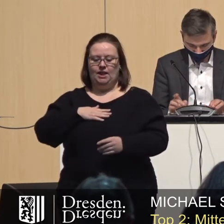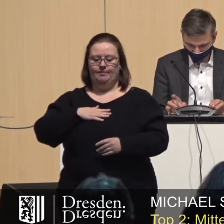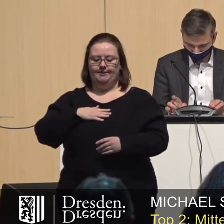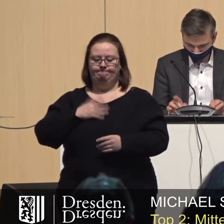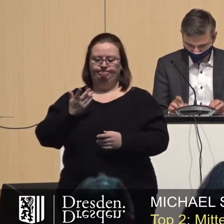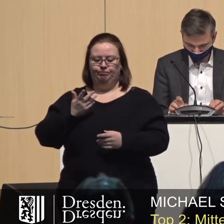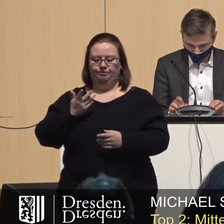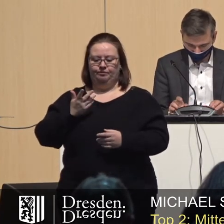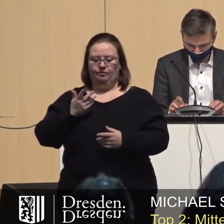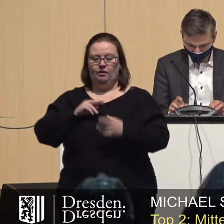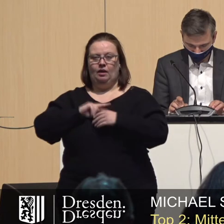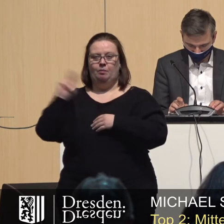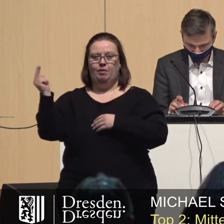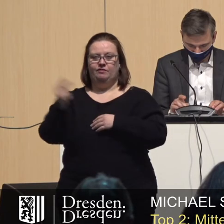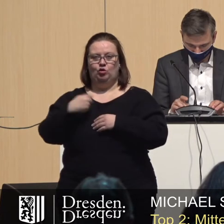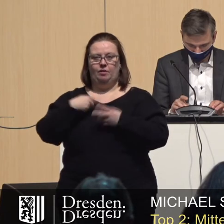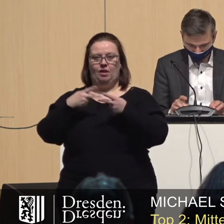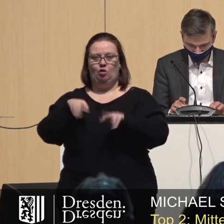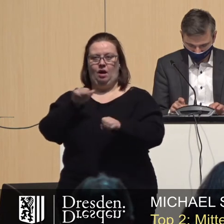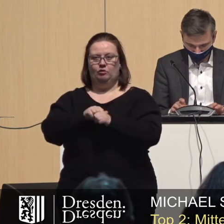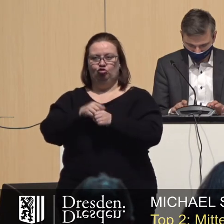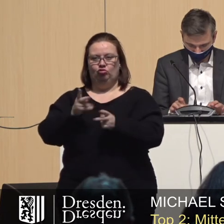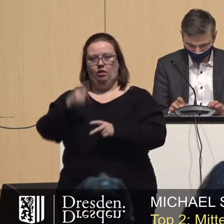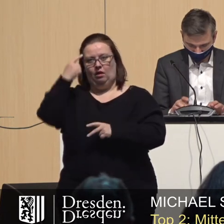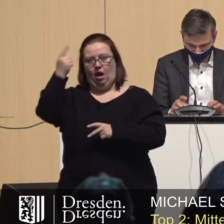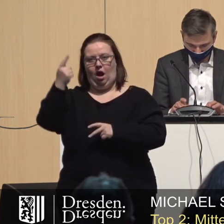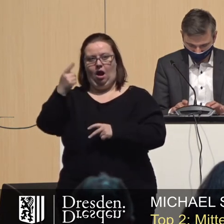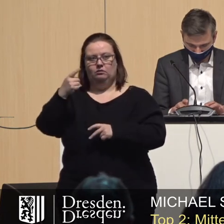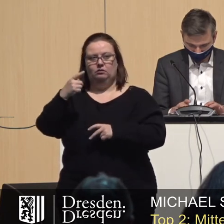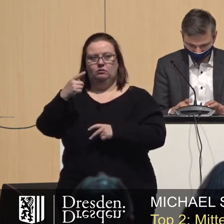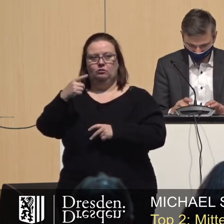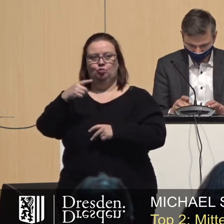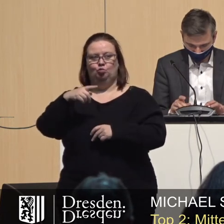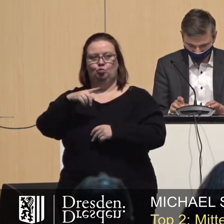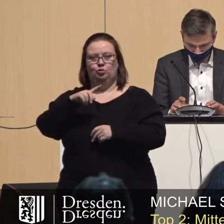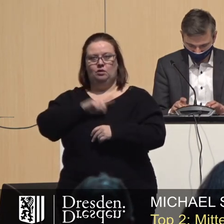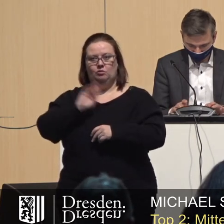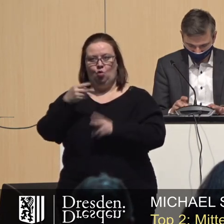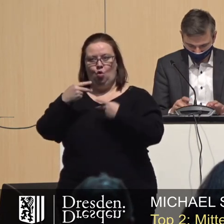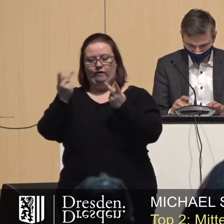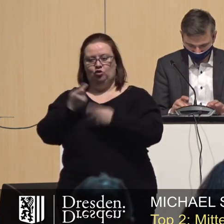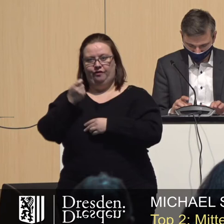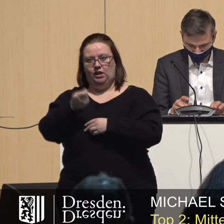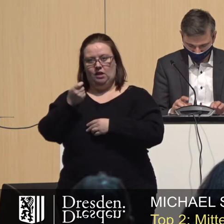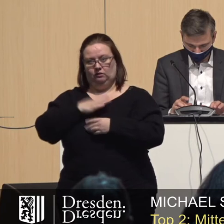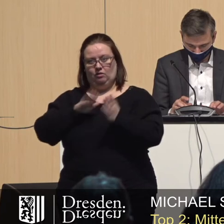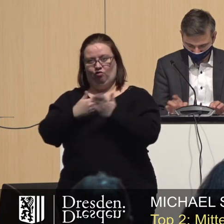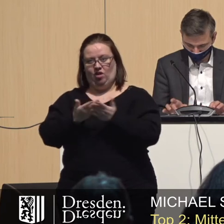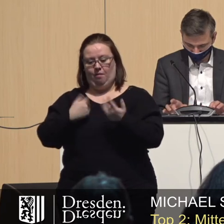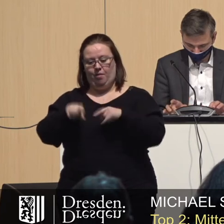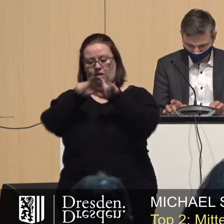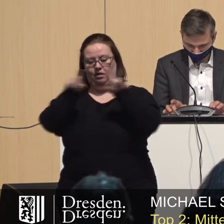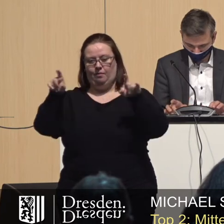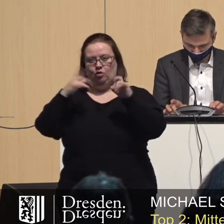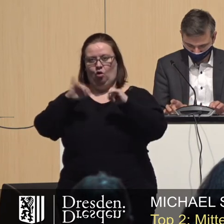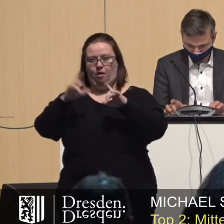Perspektive eines ehrenamtlichen Stadtrates, der sich unter anderem auch um öffentliche Finanzen kümmert, dieses Thema